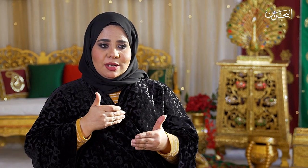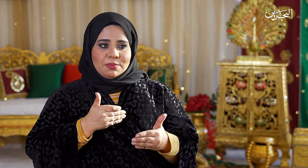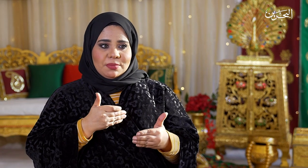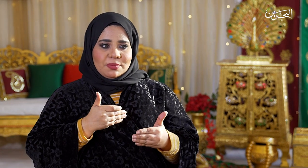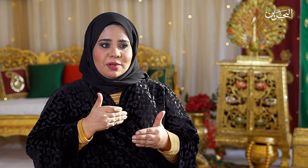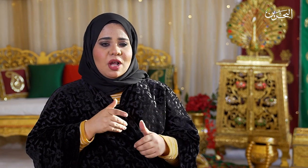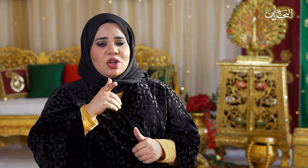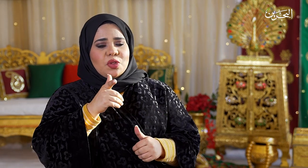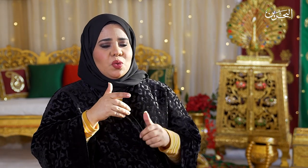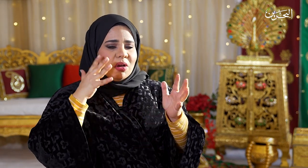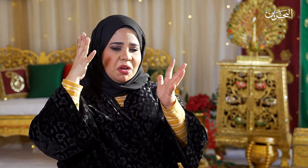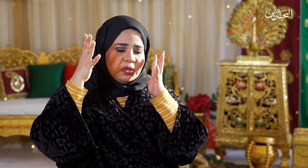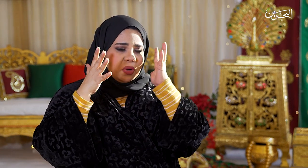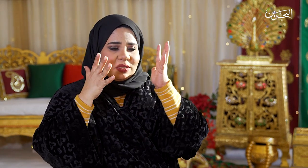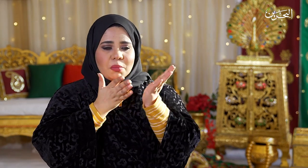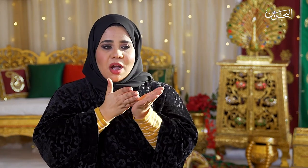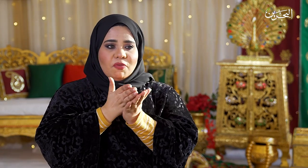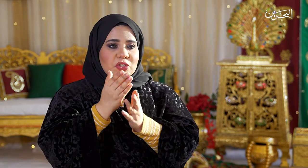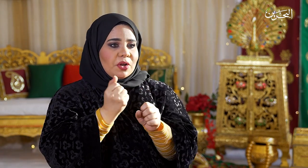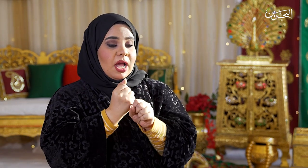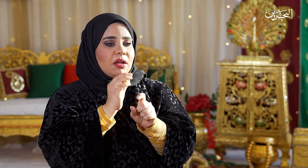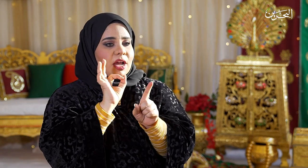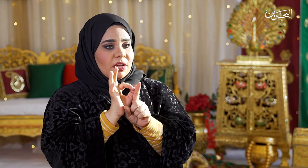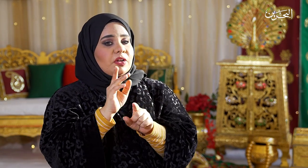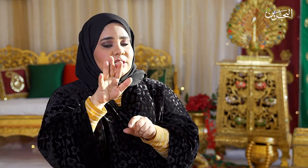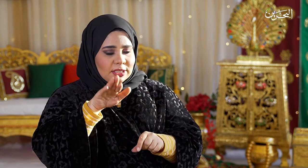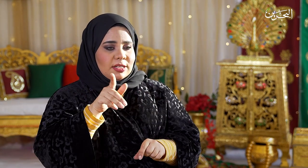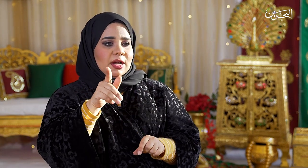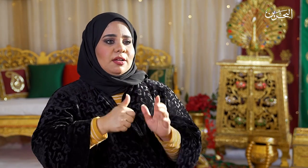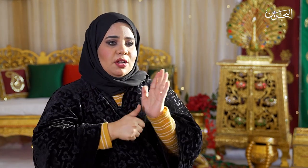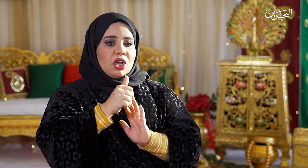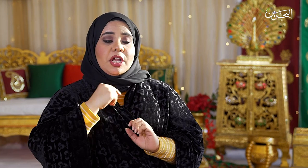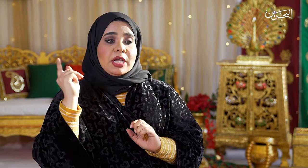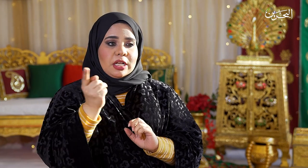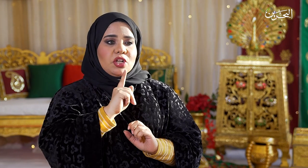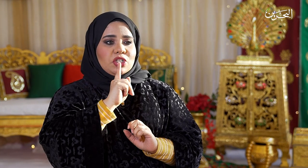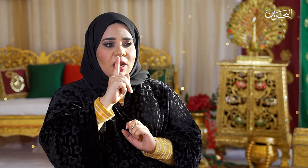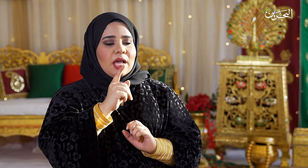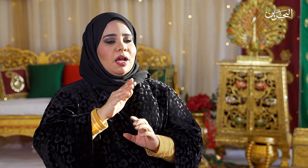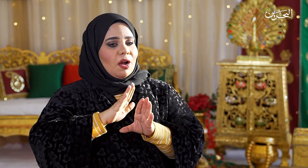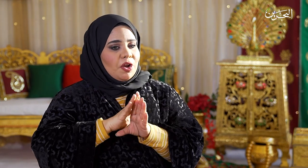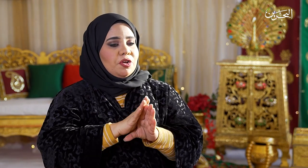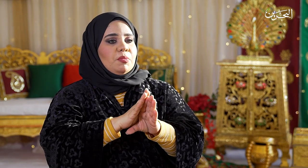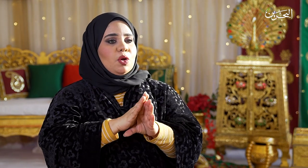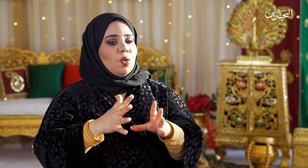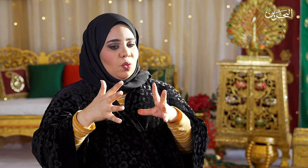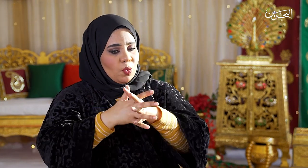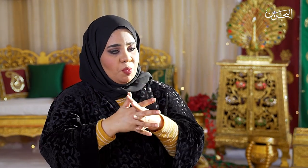تستسلم، لا تقول أنا متوتر ما أعرف شلون أحقق هدفي، أنت تقدر، احنا كلنا ان شاء الله راح ندعمك ونكون